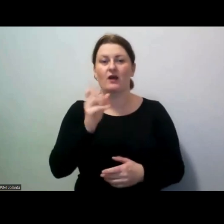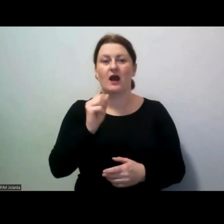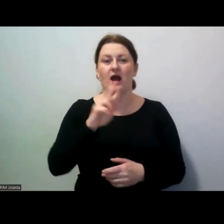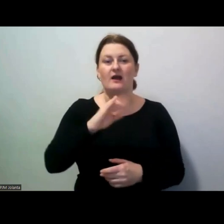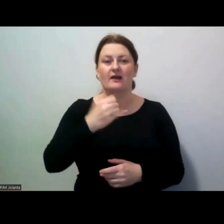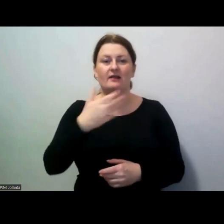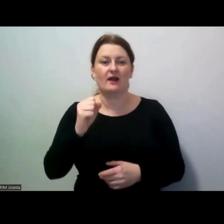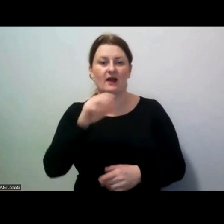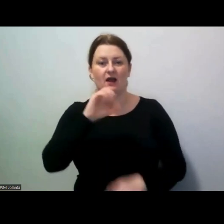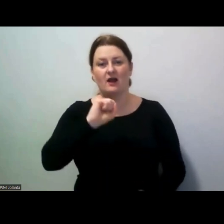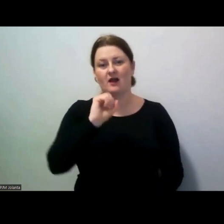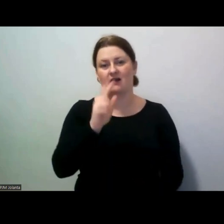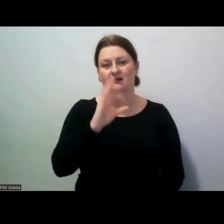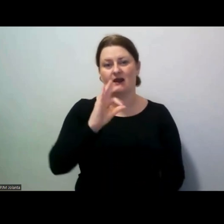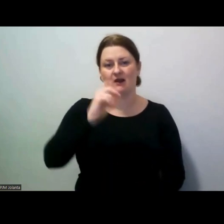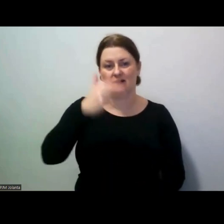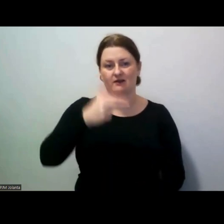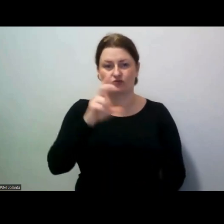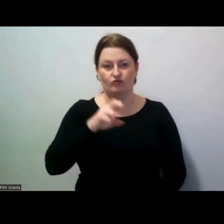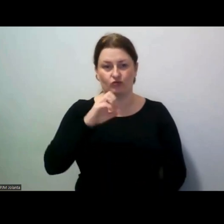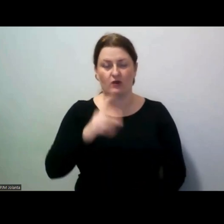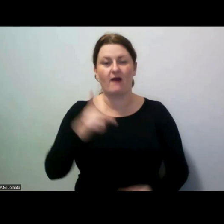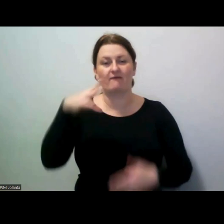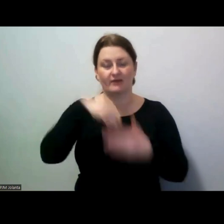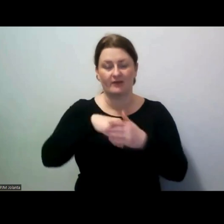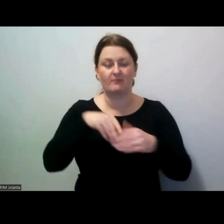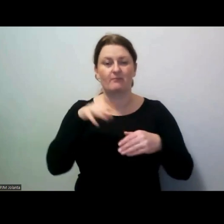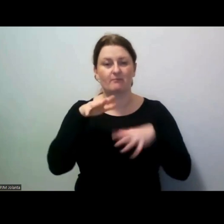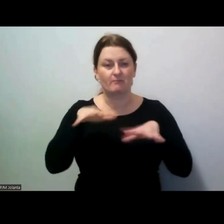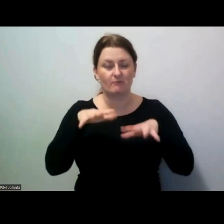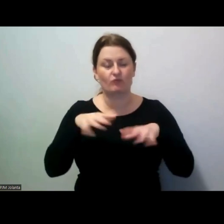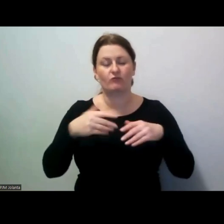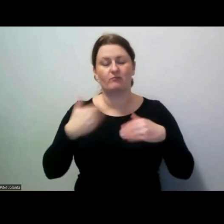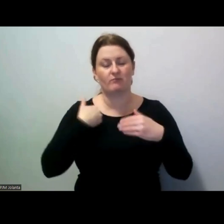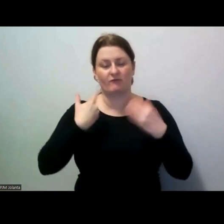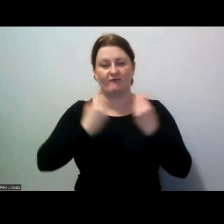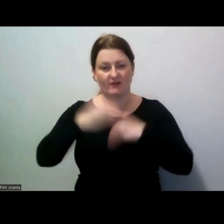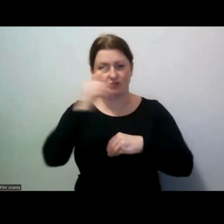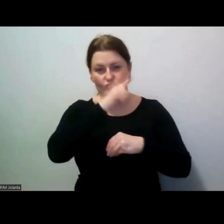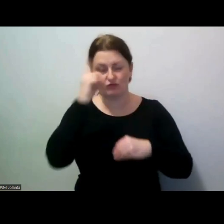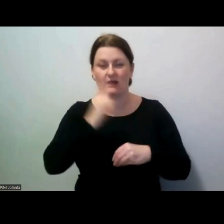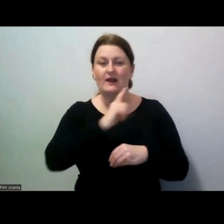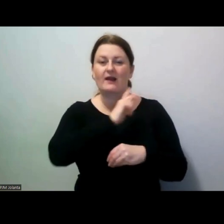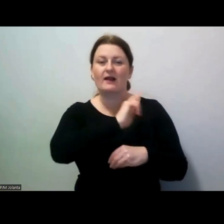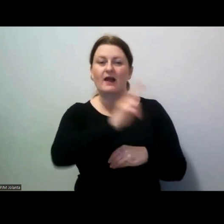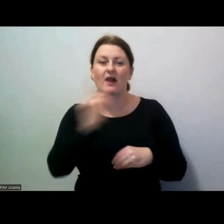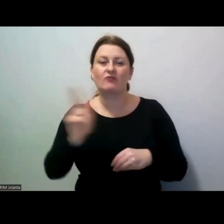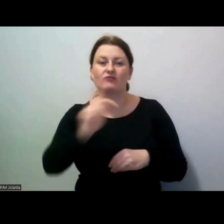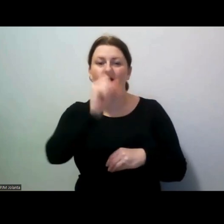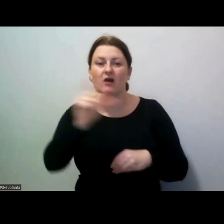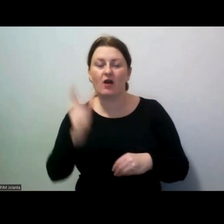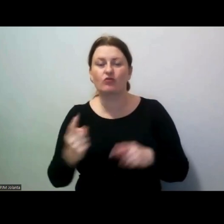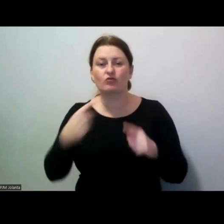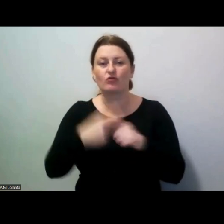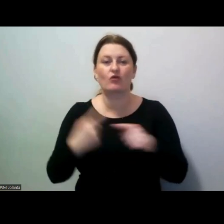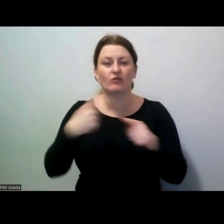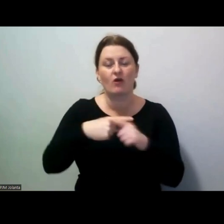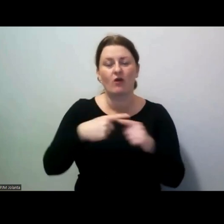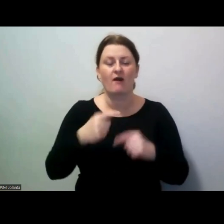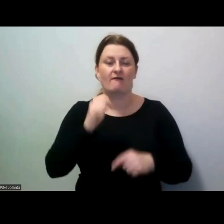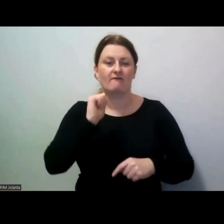Aksenczuk, ale w tej drużynie było osób zdecydowanie więcej. Każda z nich wnosiła dodatkowe